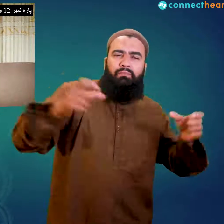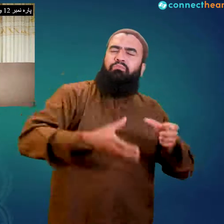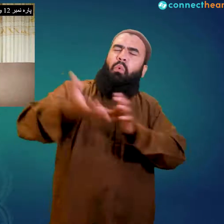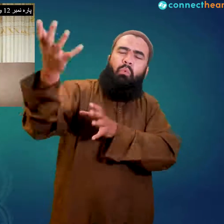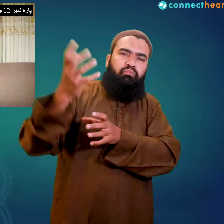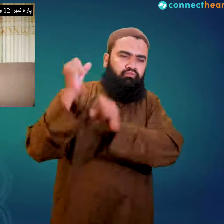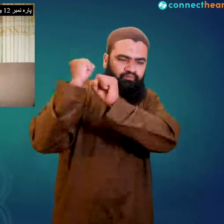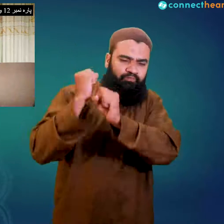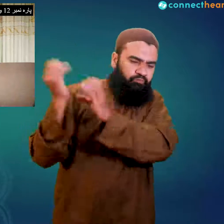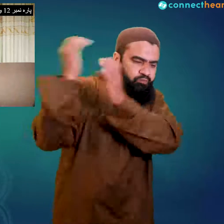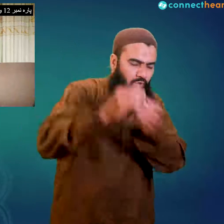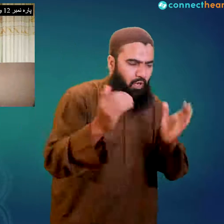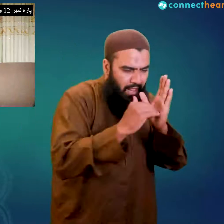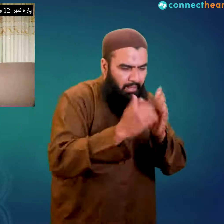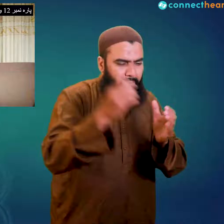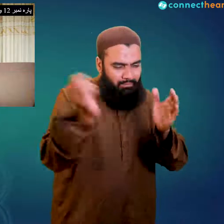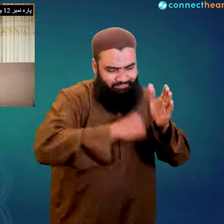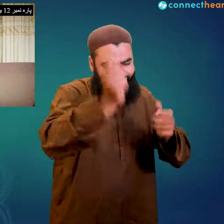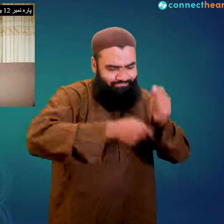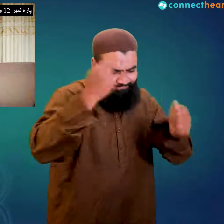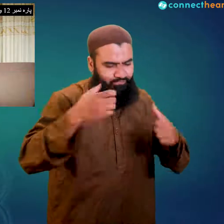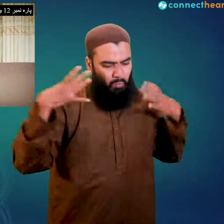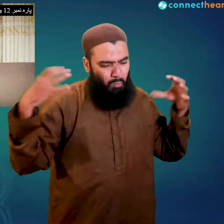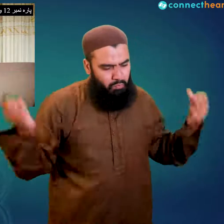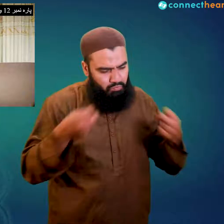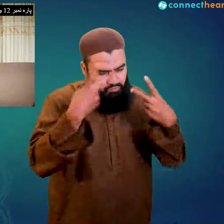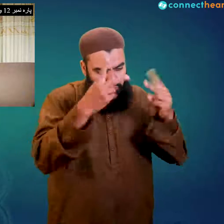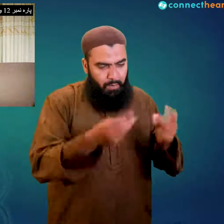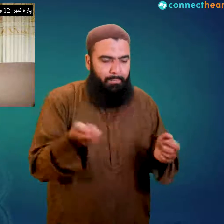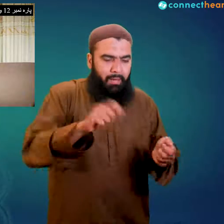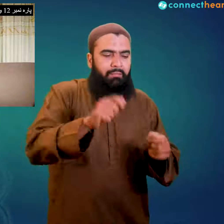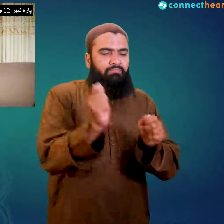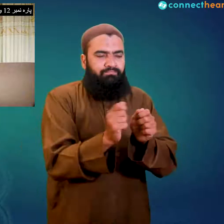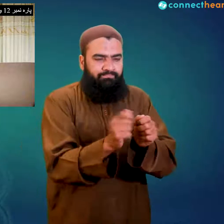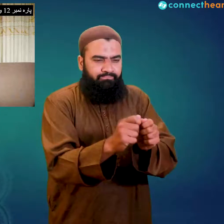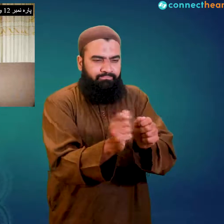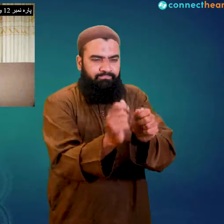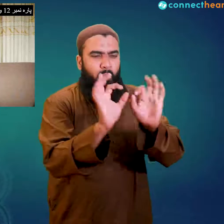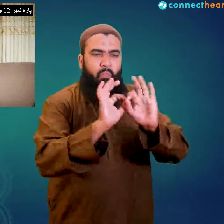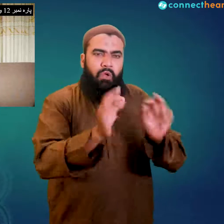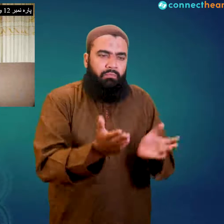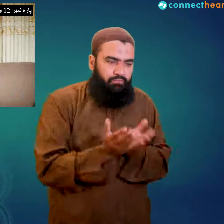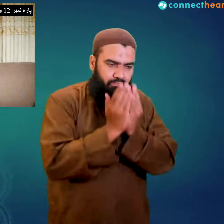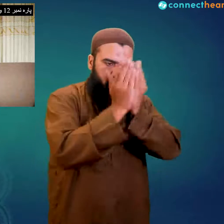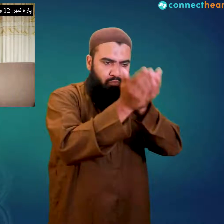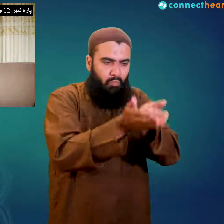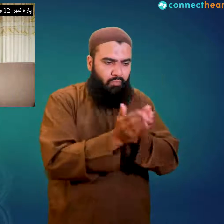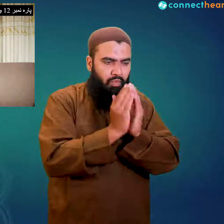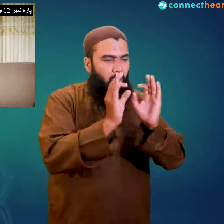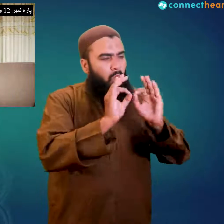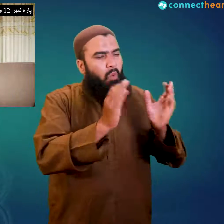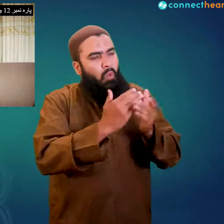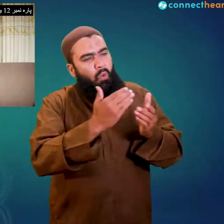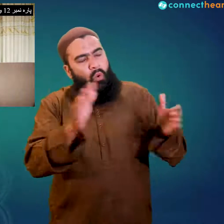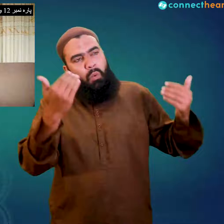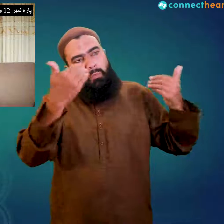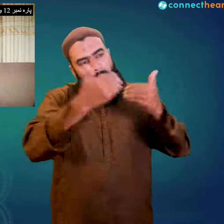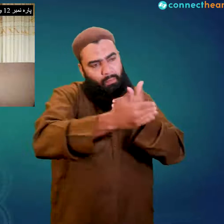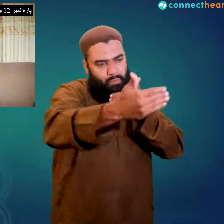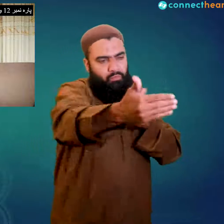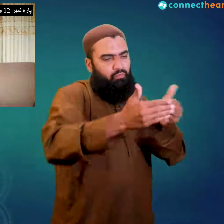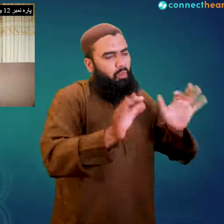کے عظیم جو عذاب تھا سیلاب کا، پانی کا،